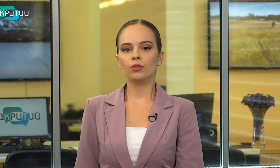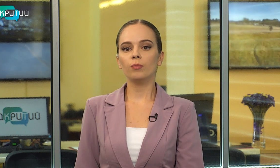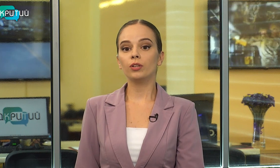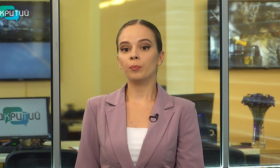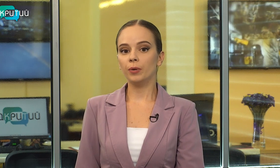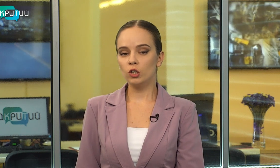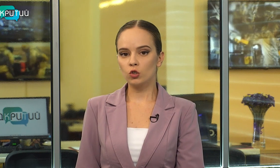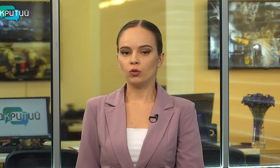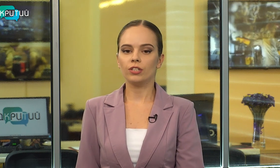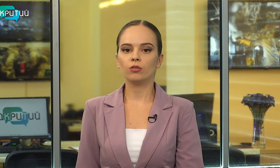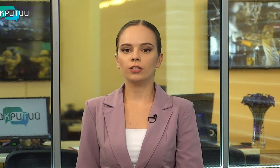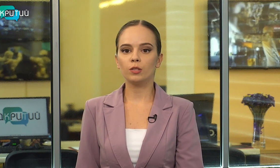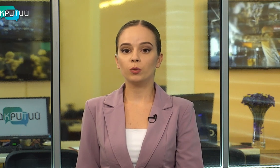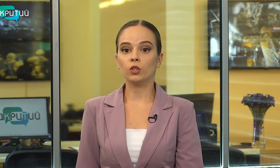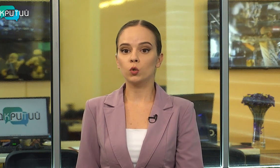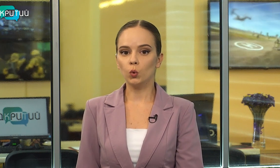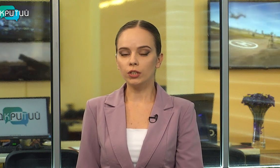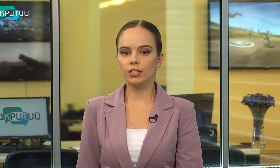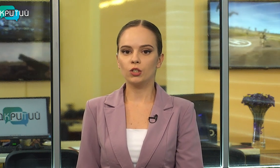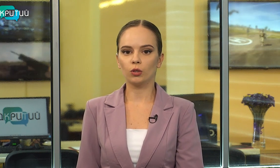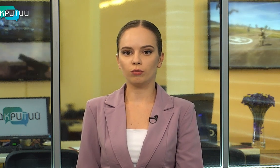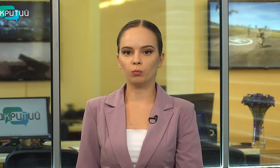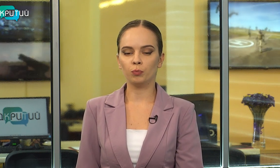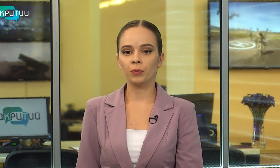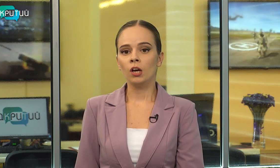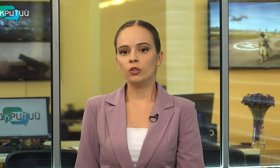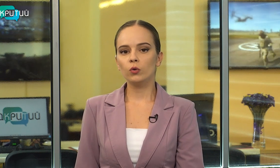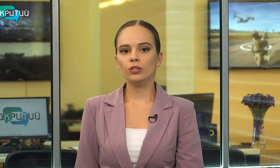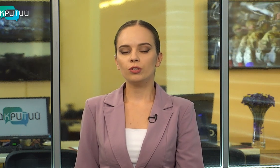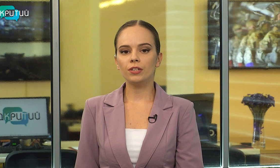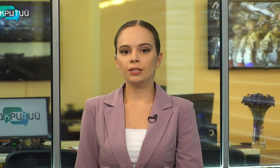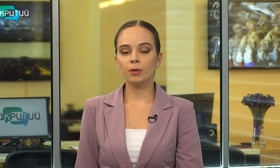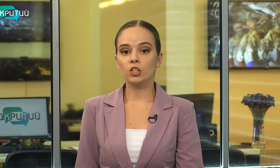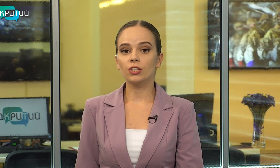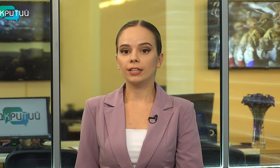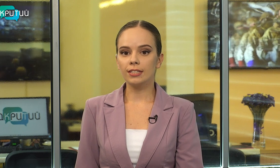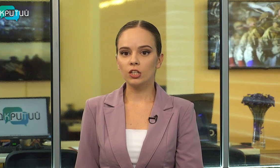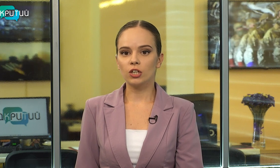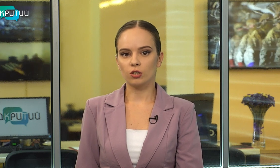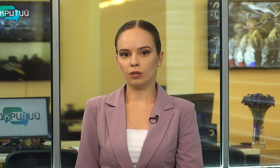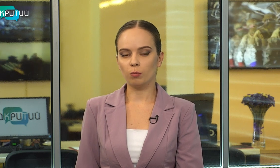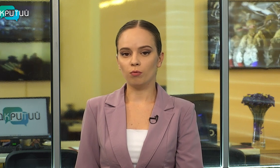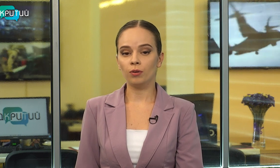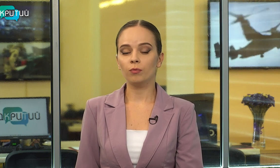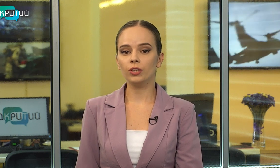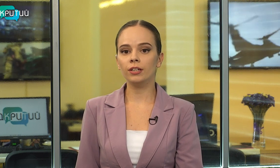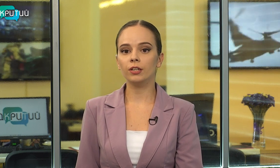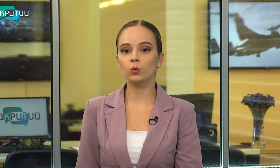Вона була першою і зародилась понад 100 тисяч років тому. Сьогодні у світі майже 300 жестових мов. Вони рятують